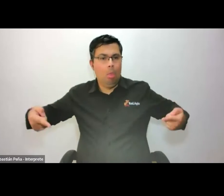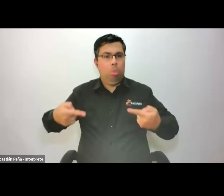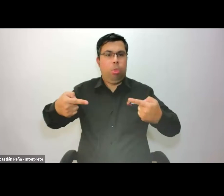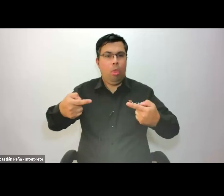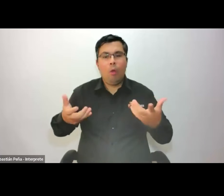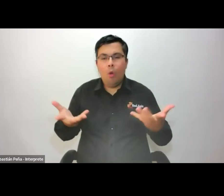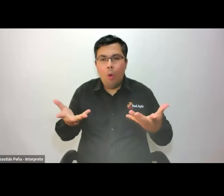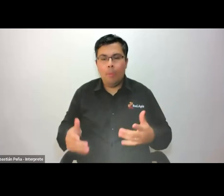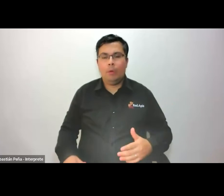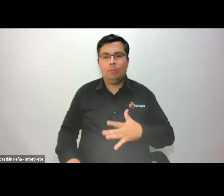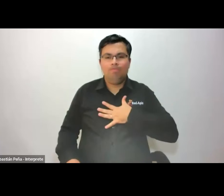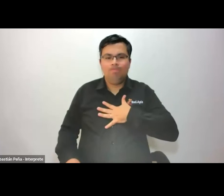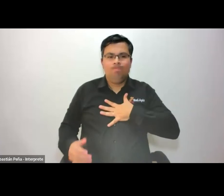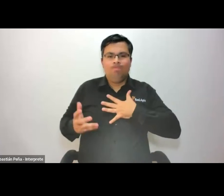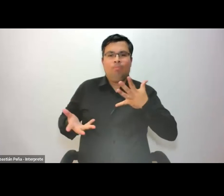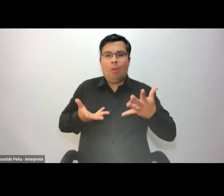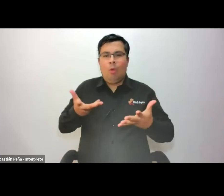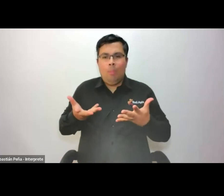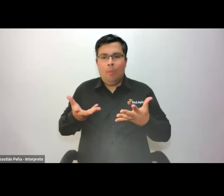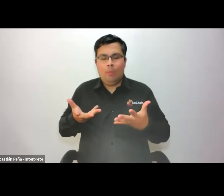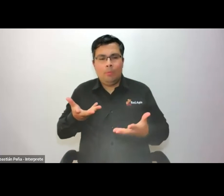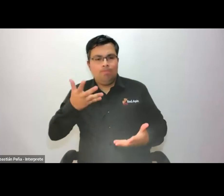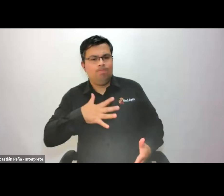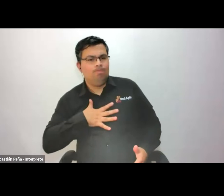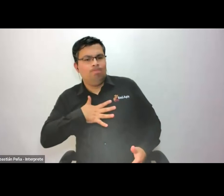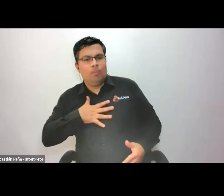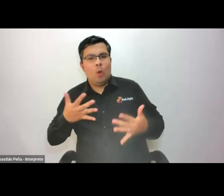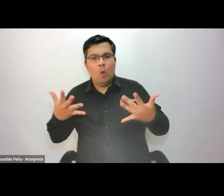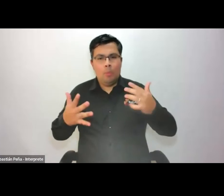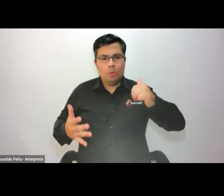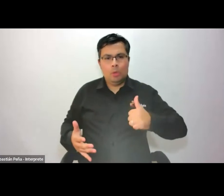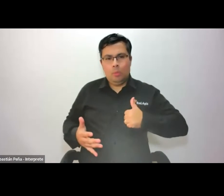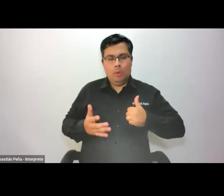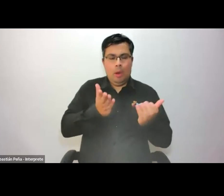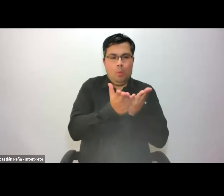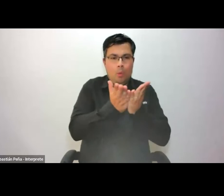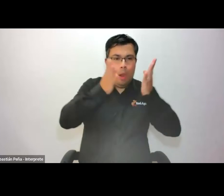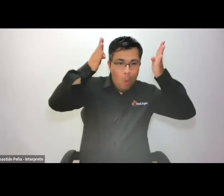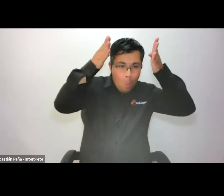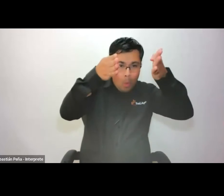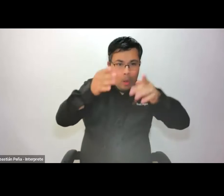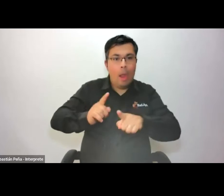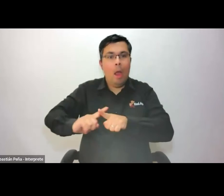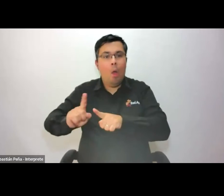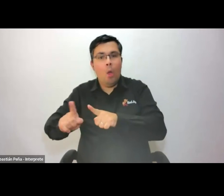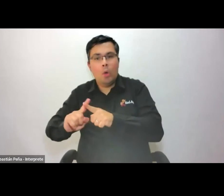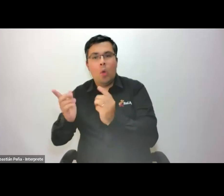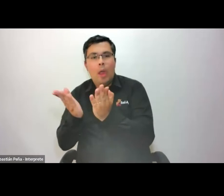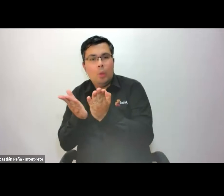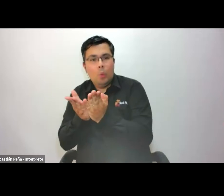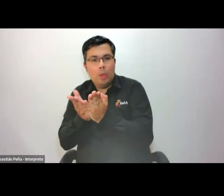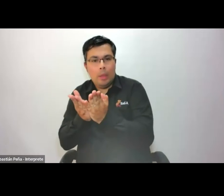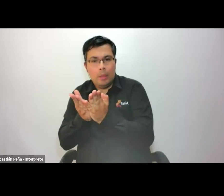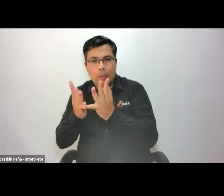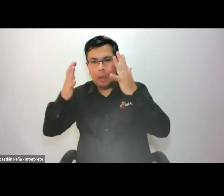de diferencia entre cómo se aplica a un estudiante autista, por ejemplo, con algún estudiante neurotípico, ¿no? Entonces sabemos que eso genera